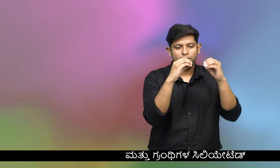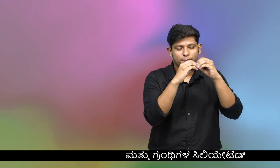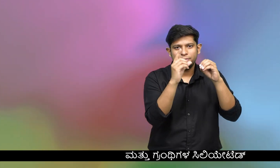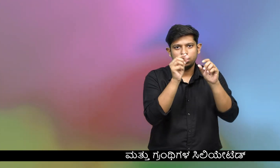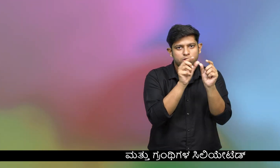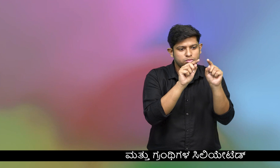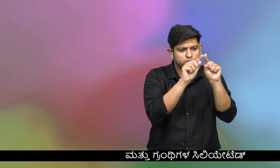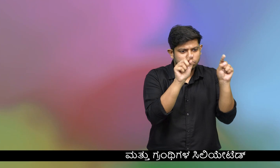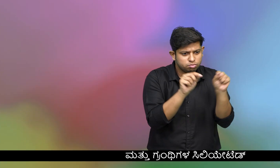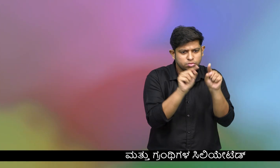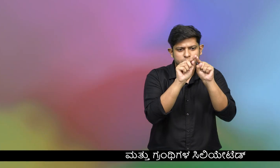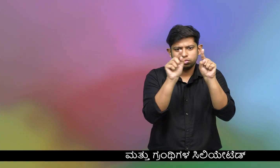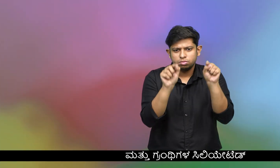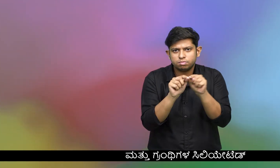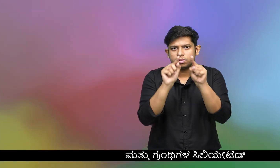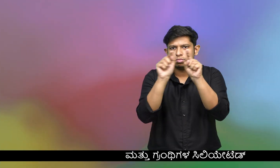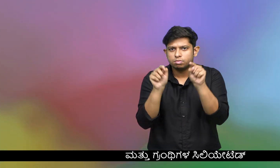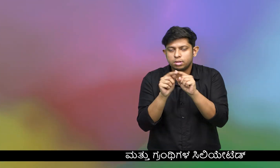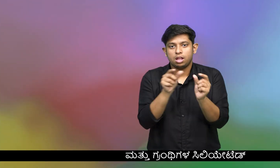ಮತ್ತು ಗ್ರಂಥಿಗಳ ಸೆಲಿಯೇಟೆಡ್